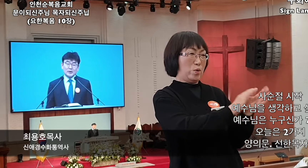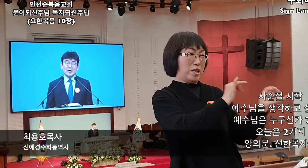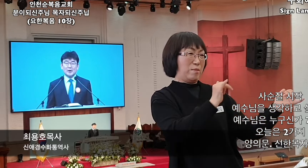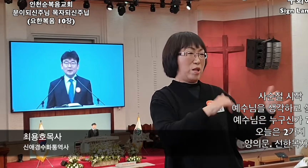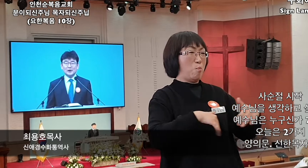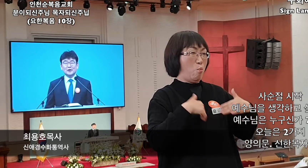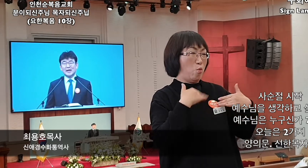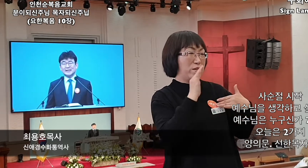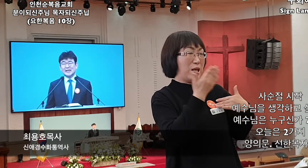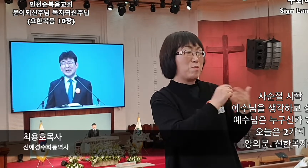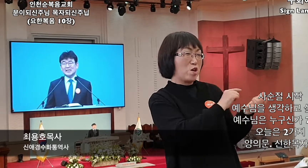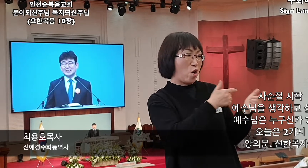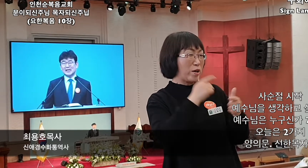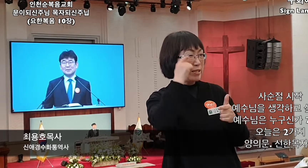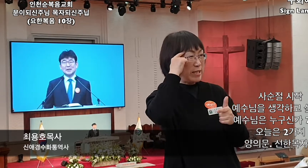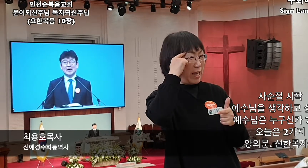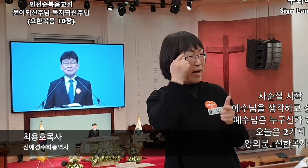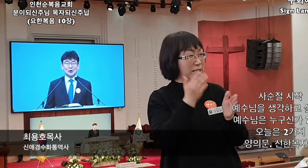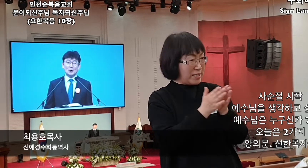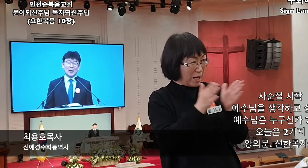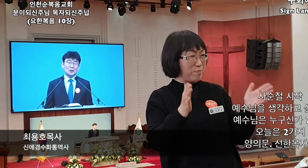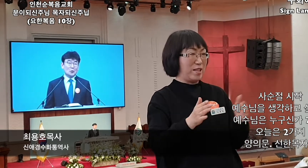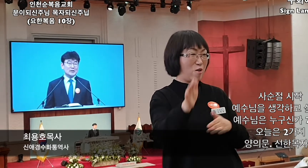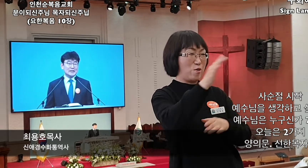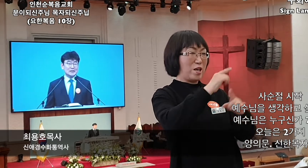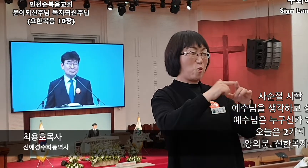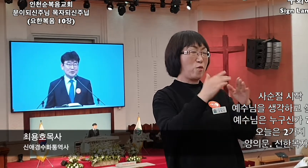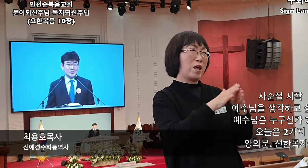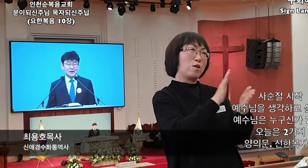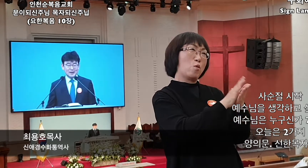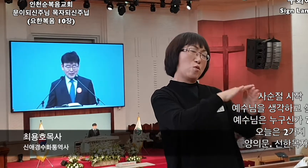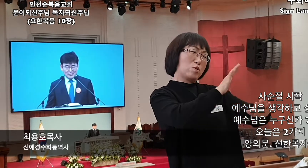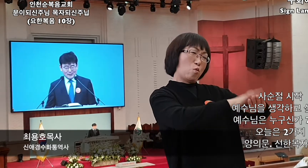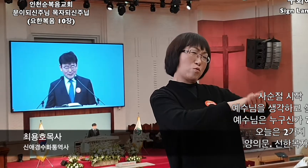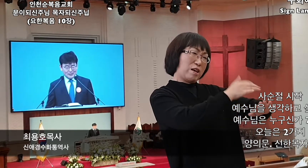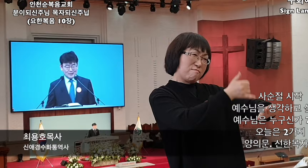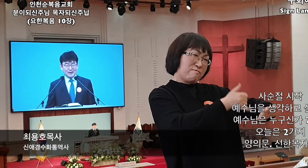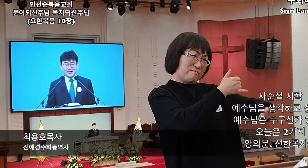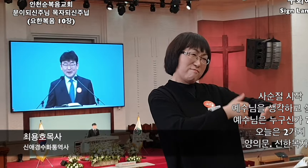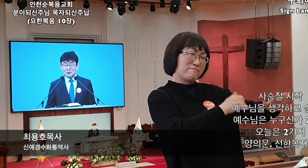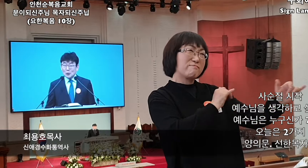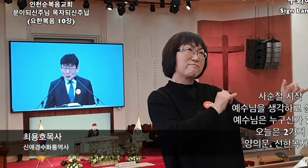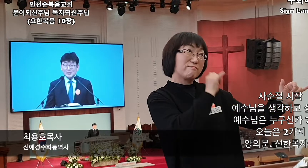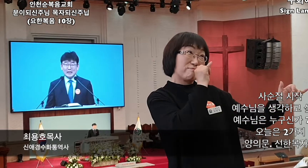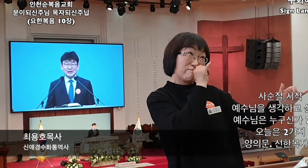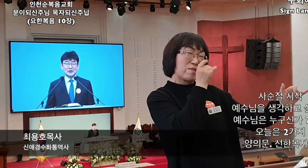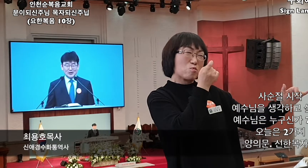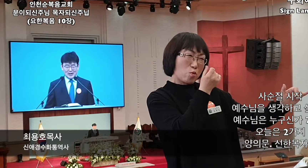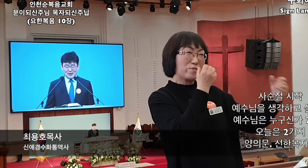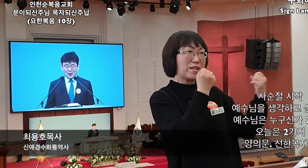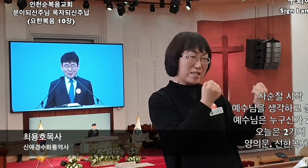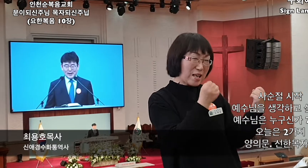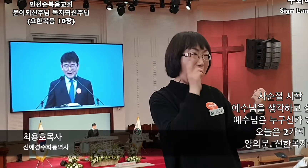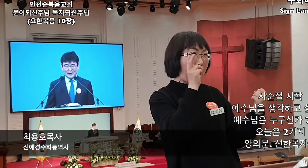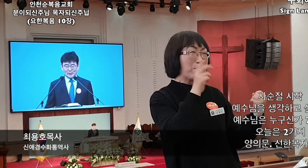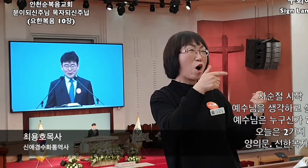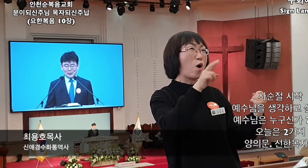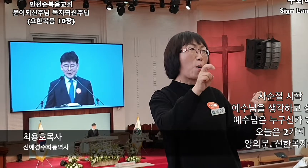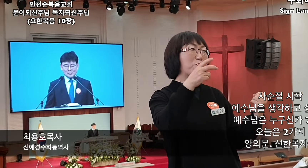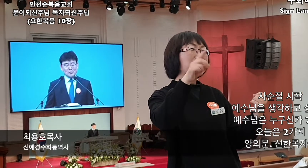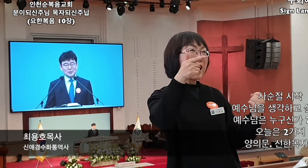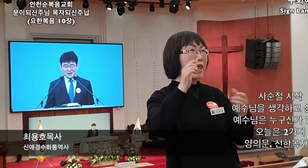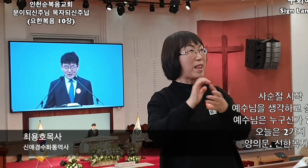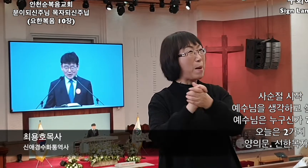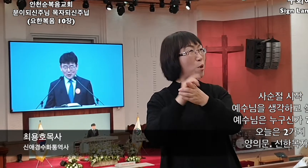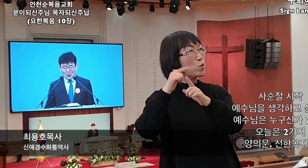사람들이 봄이 되면 여러 가지 생각을 시작합니다. 우리 교회에 농사 짓는 분들이 조금 계시죠. 아마 검단 하모니